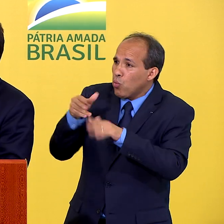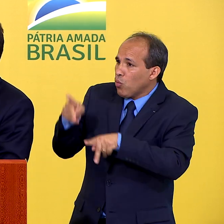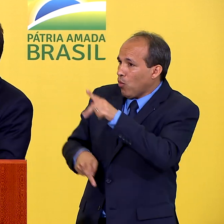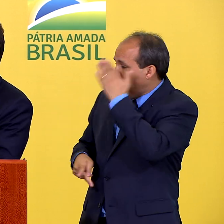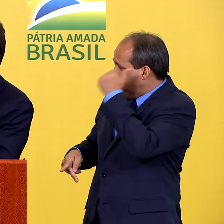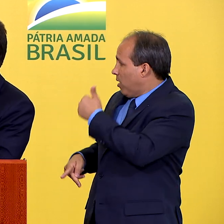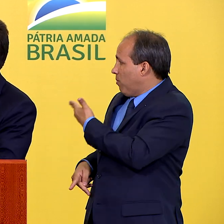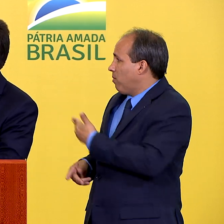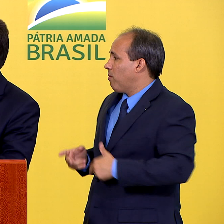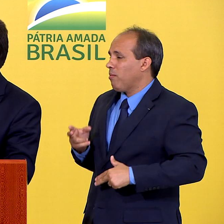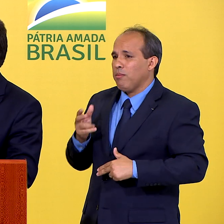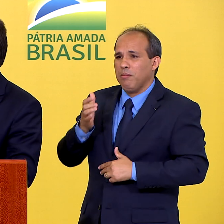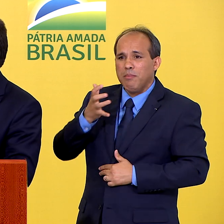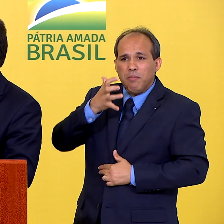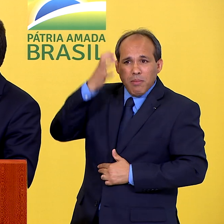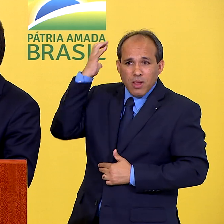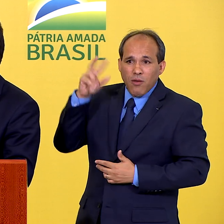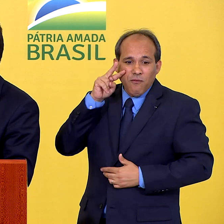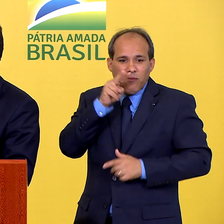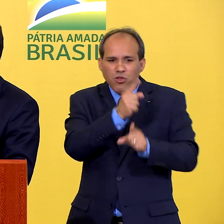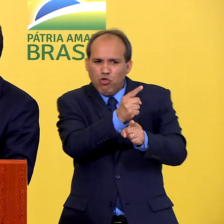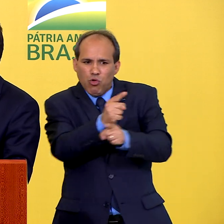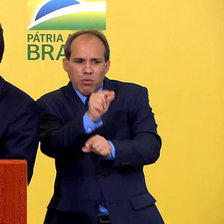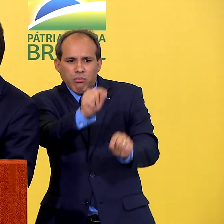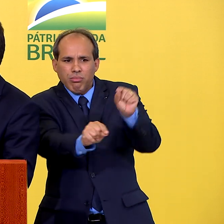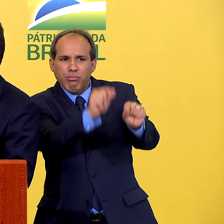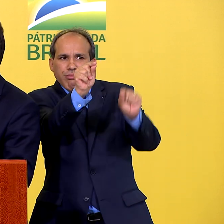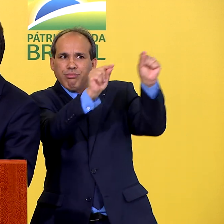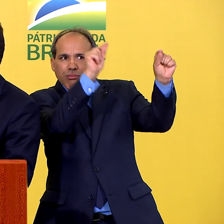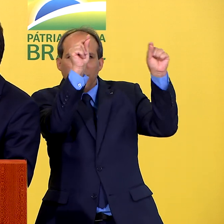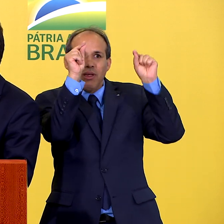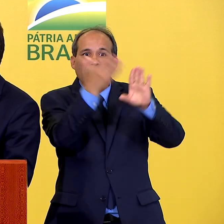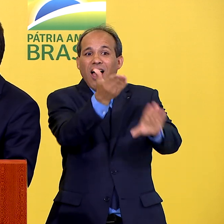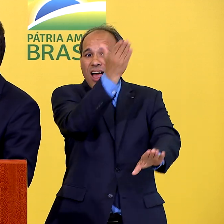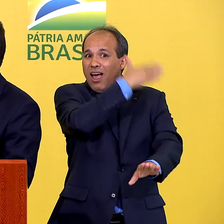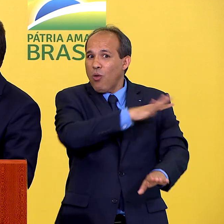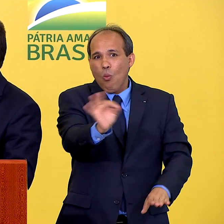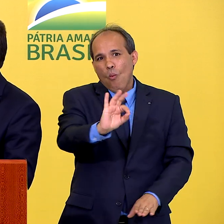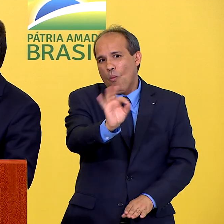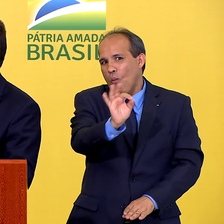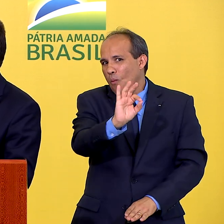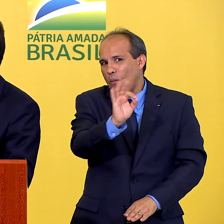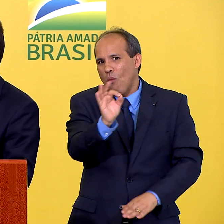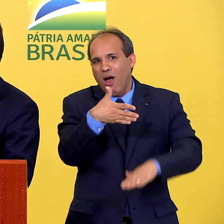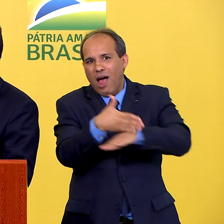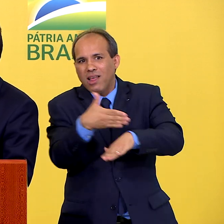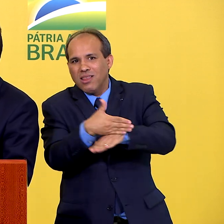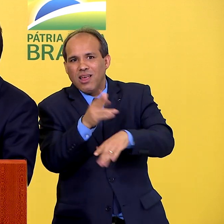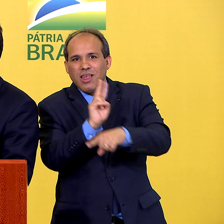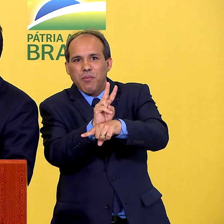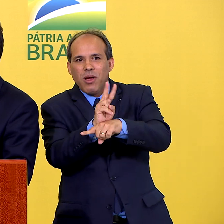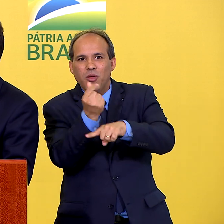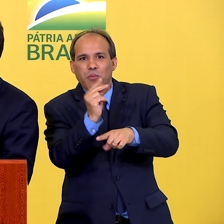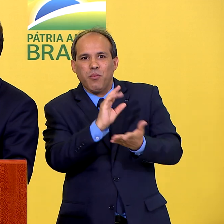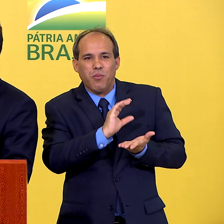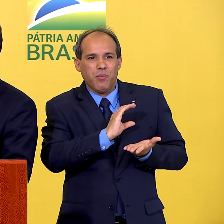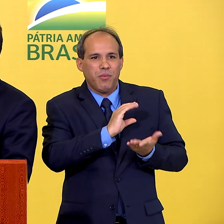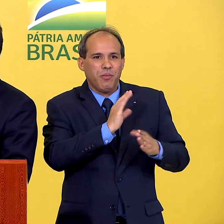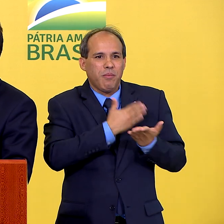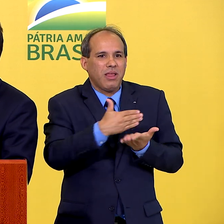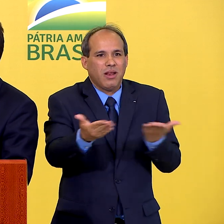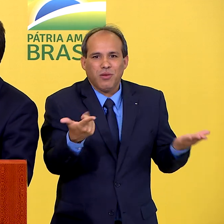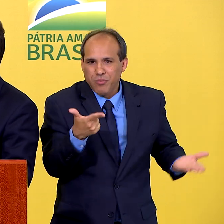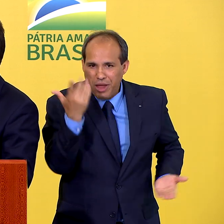Pedro, que hoje conseguiram ser bancarizados, não encontravam até então acesso a crédito, não